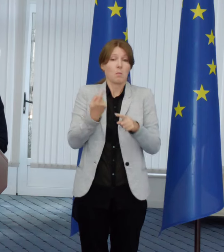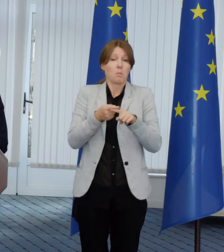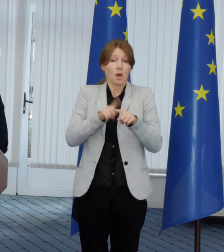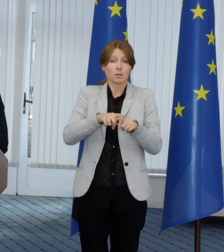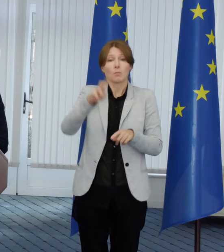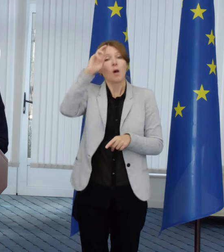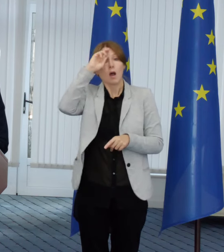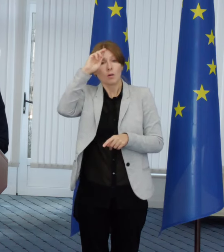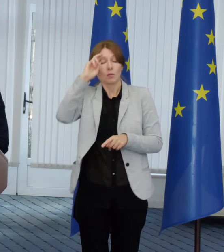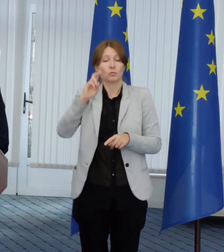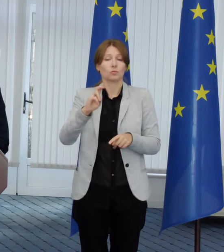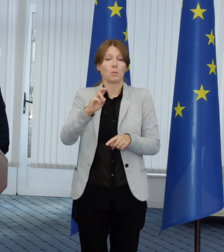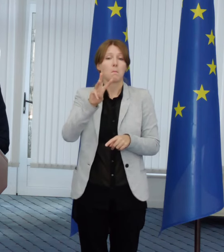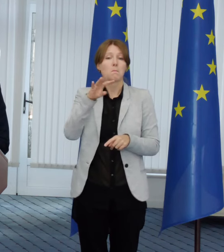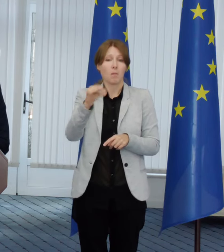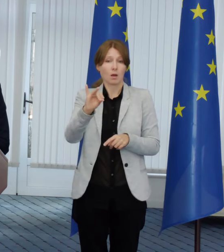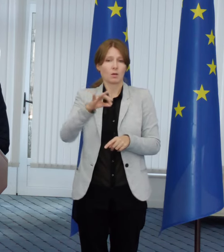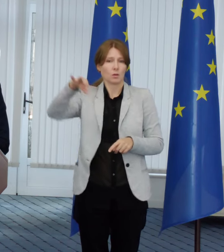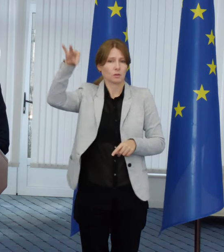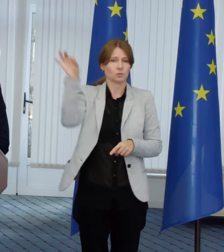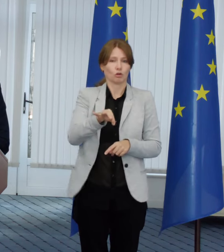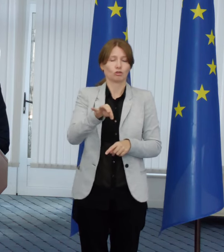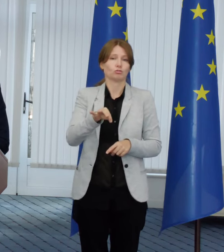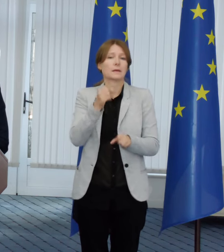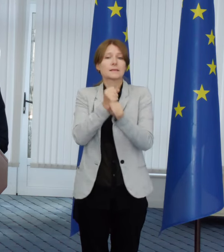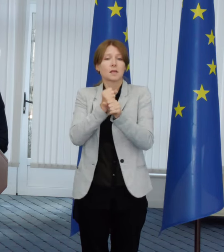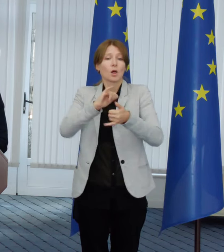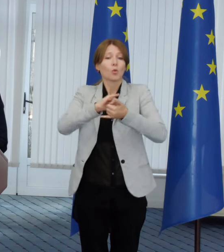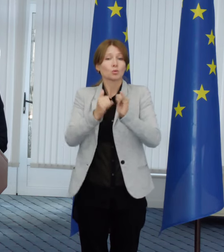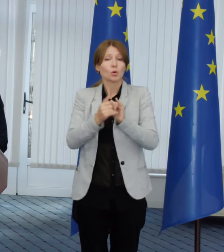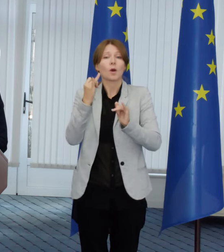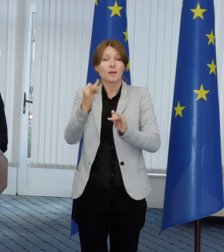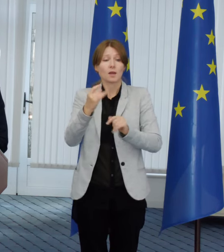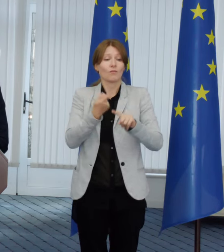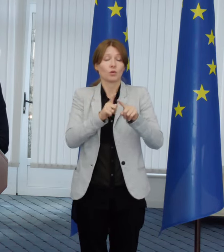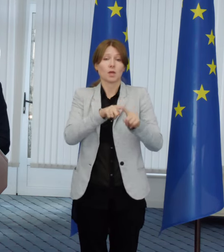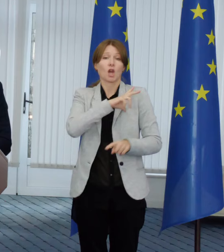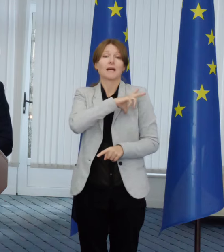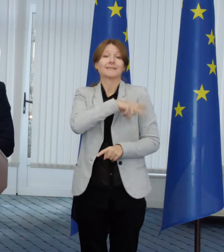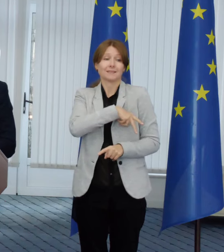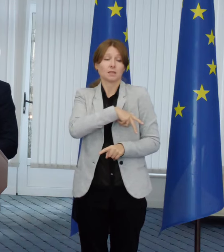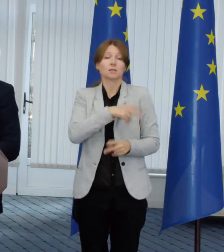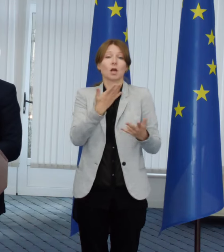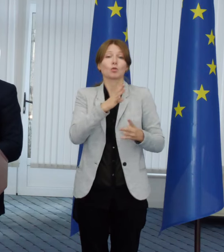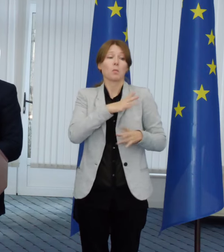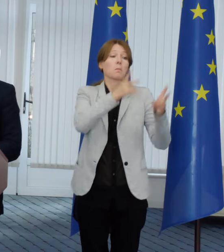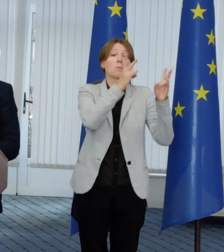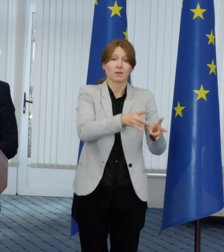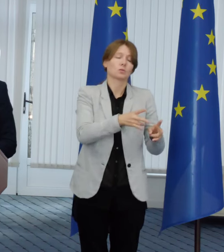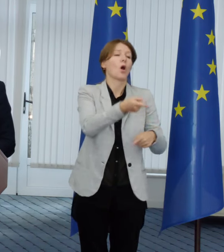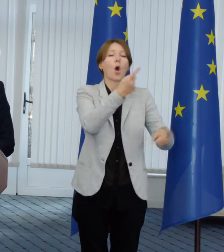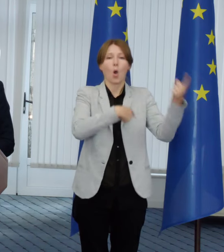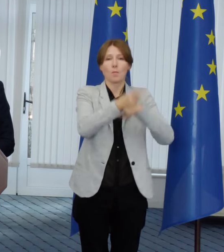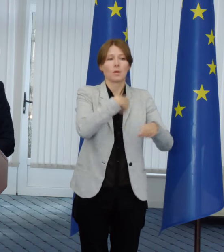de urgență, în luna mai, a creat un serviciu alternativă și i-a angajat pe toți asistenții personali care au avut de suferit de pe